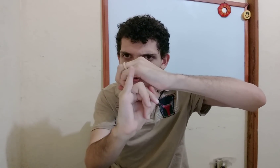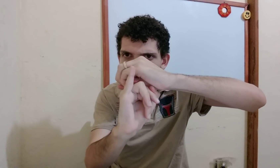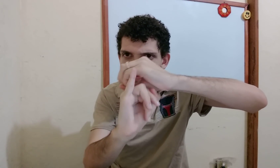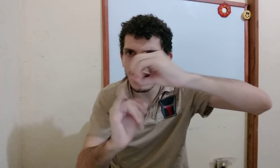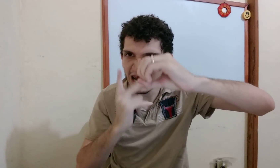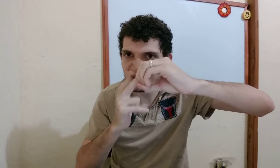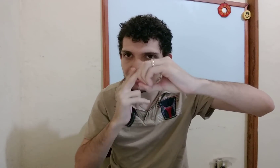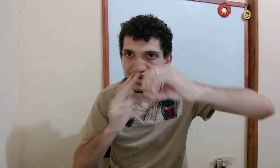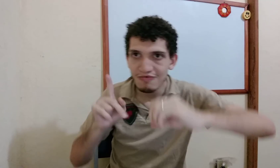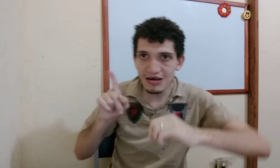ui, parece,